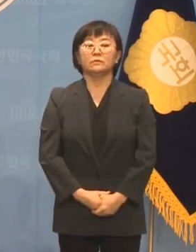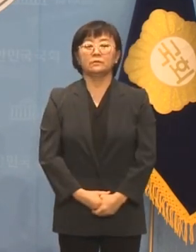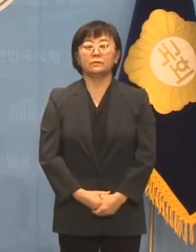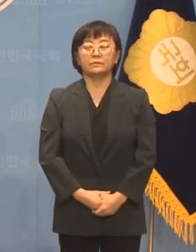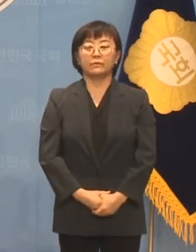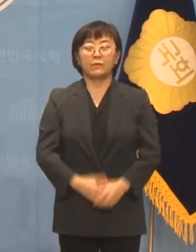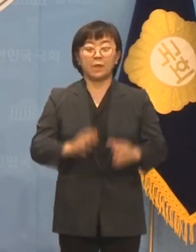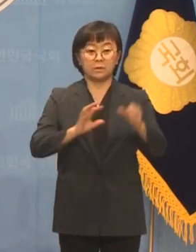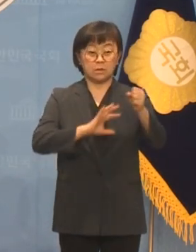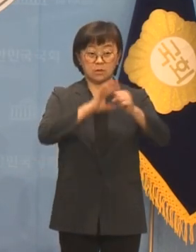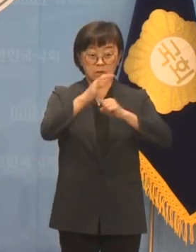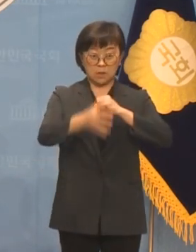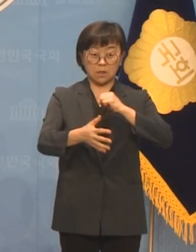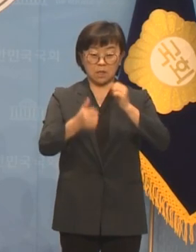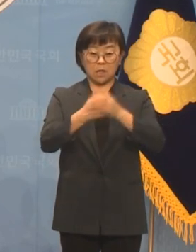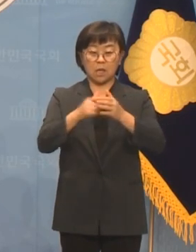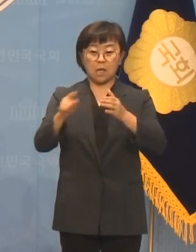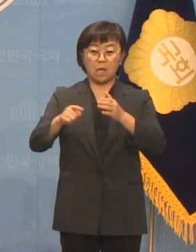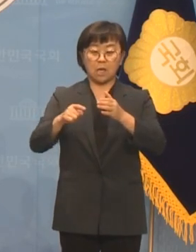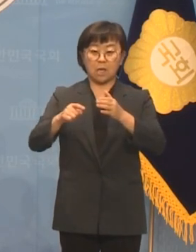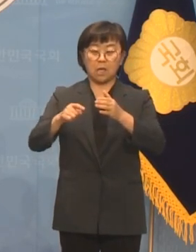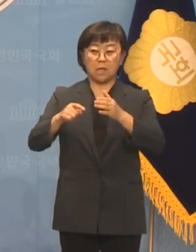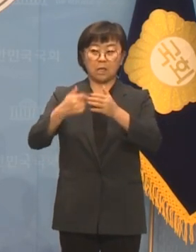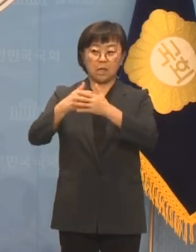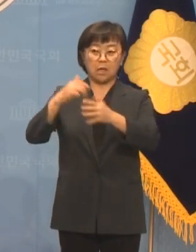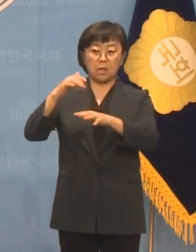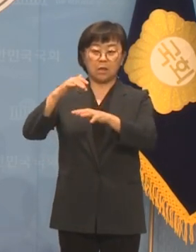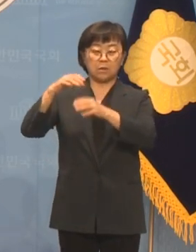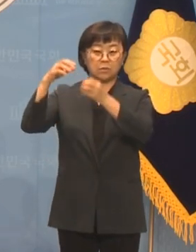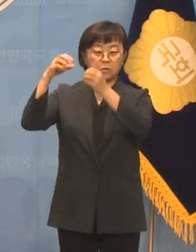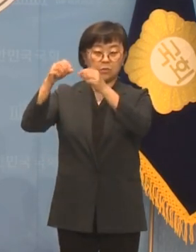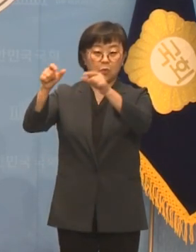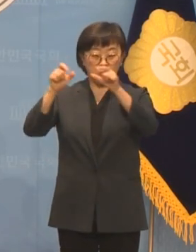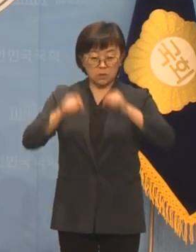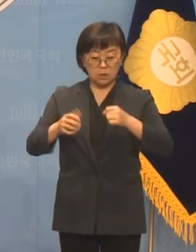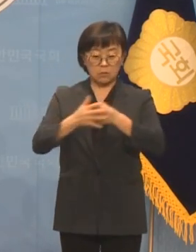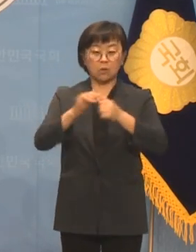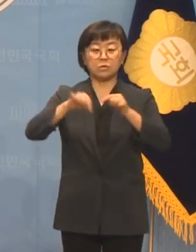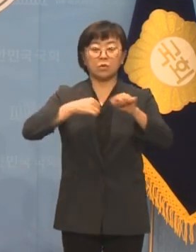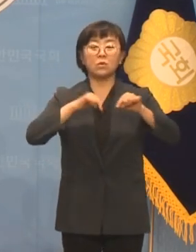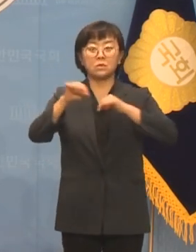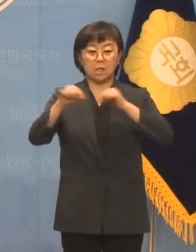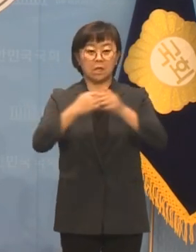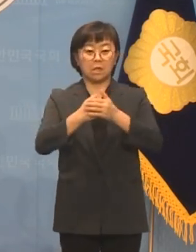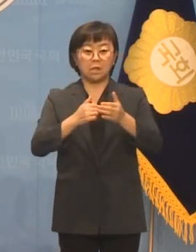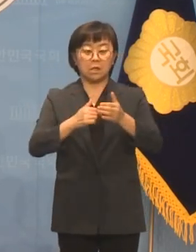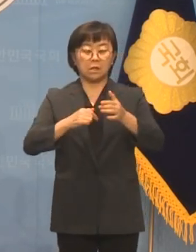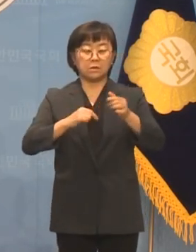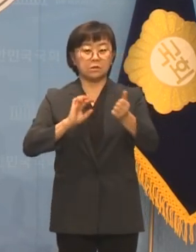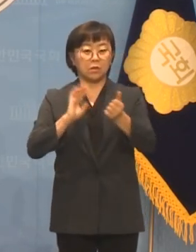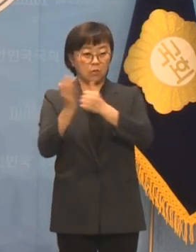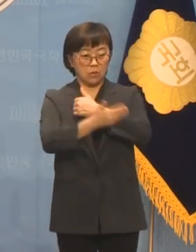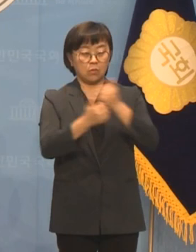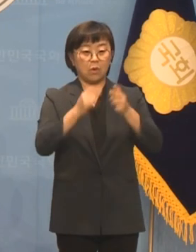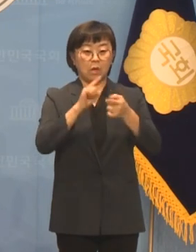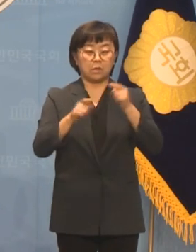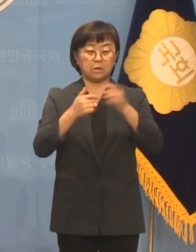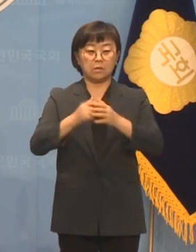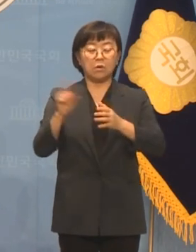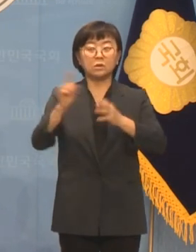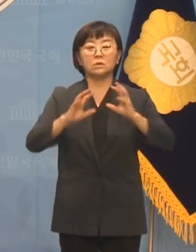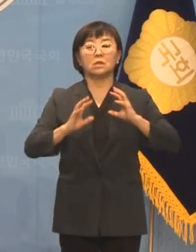발설하기 유일의 세습 독재 정권을 옹호하는 이재명 대표의 망원은 도대체 어느 나라